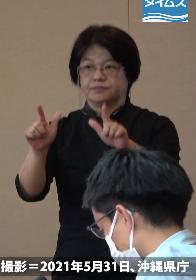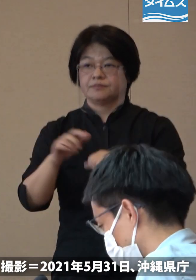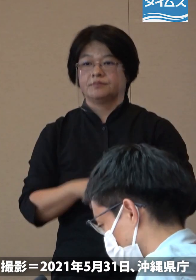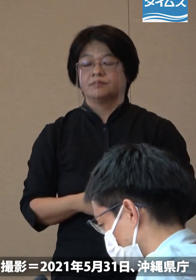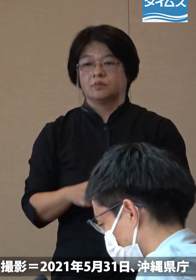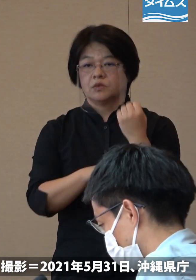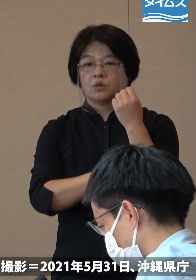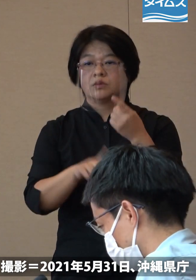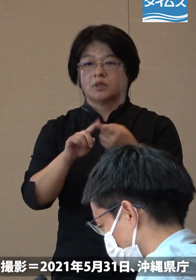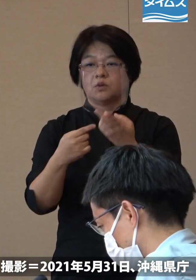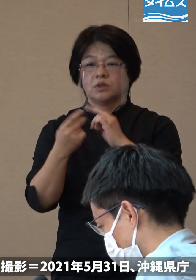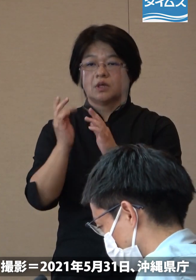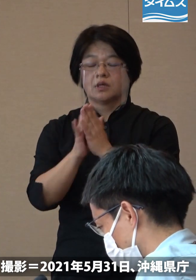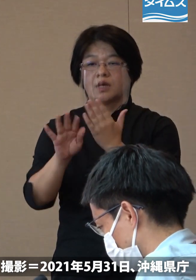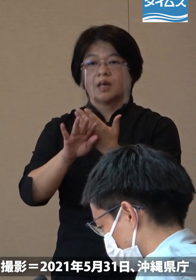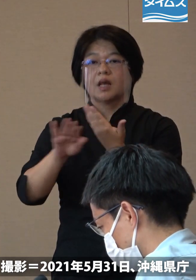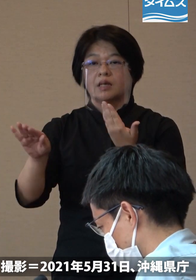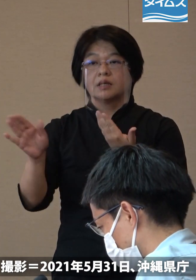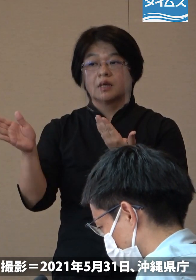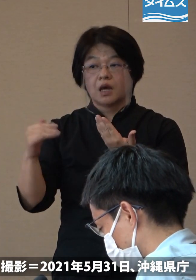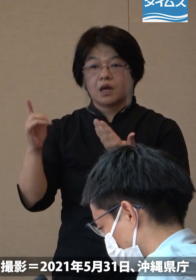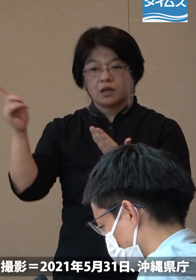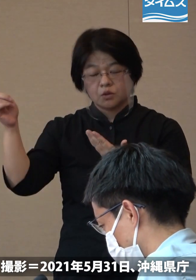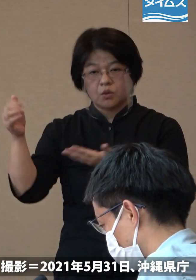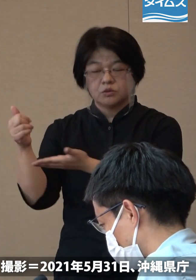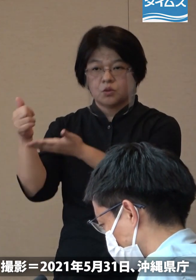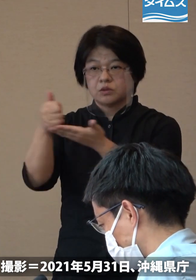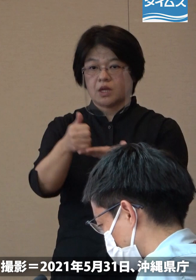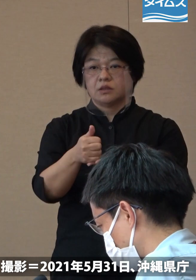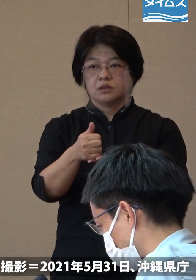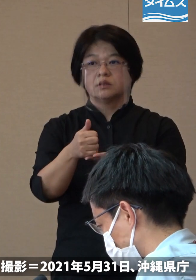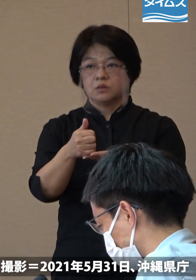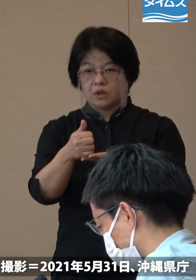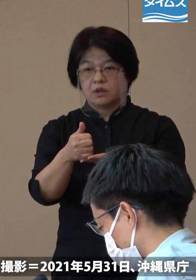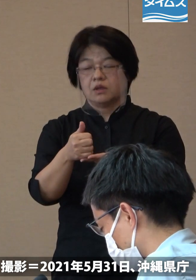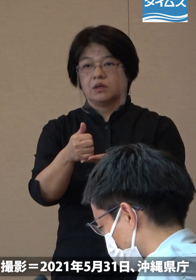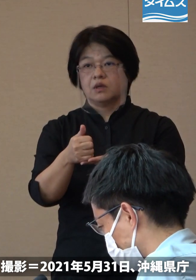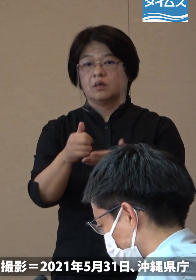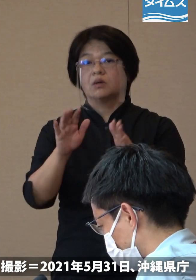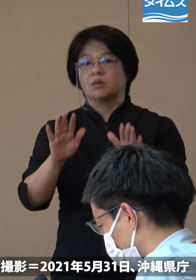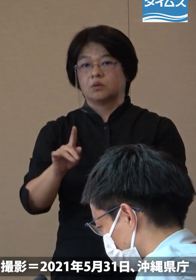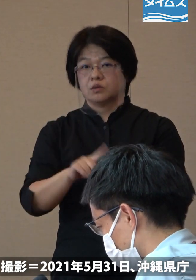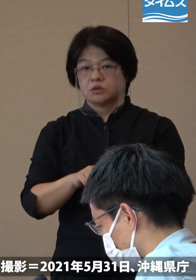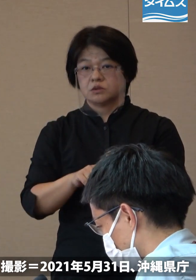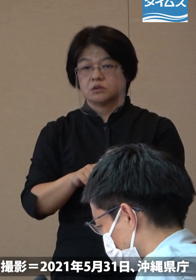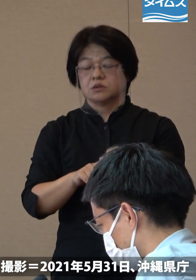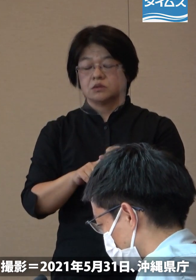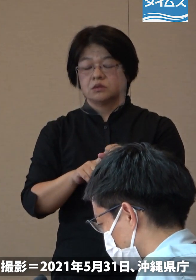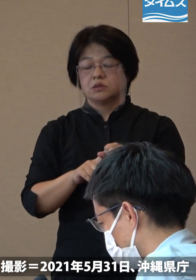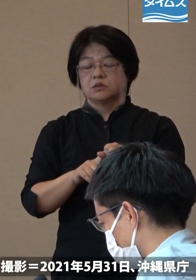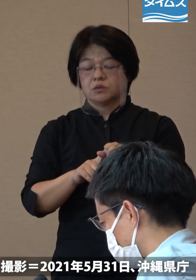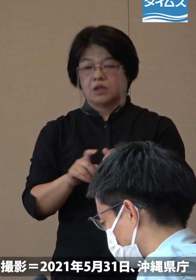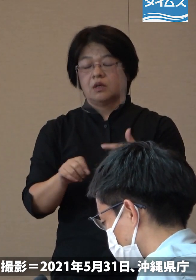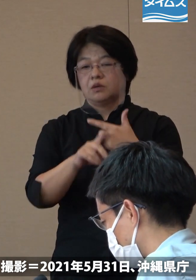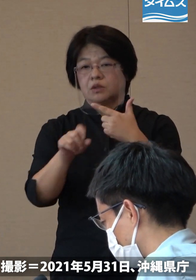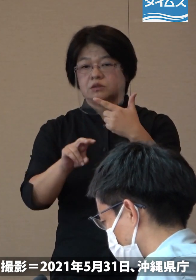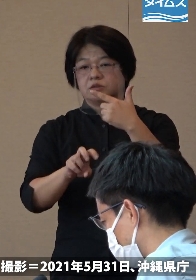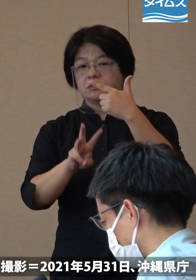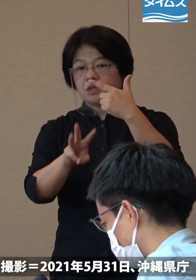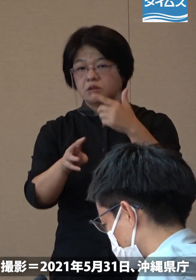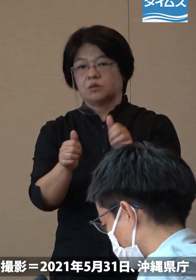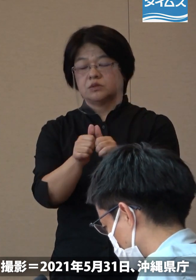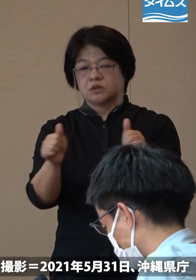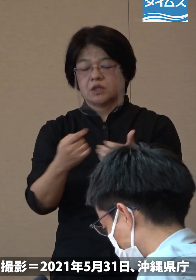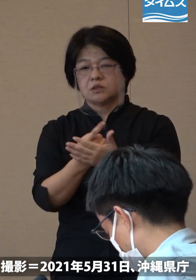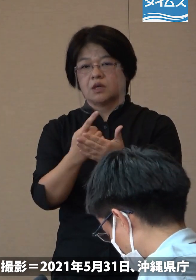はい、基本的に県外から のご招待は、今回は控えるということにな